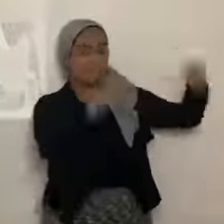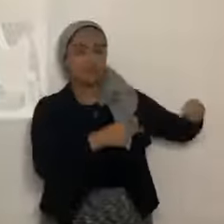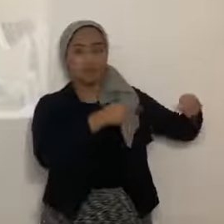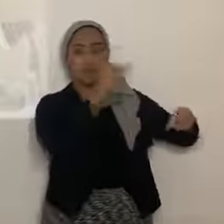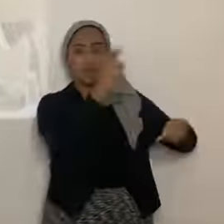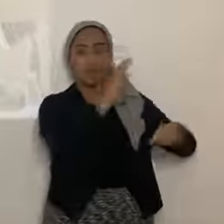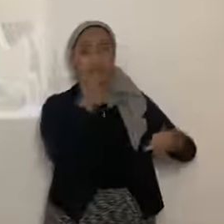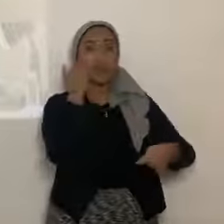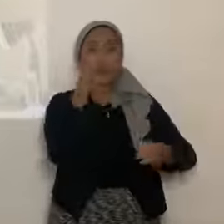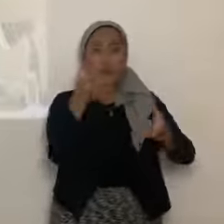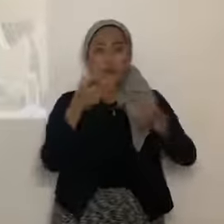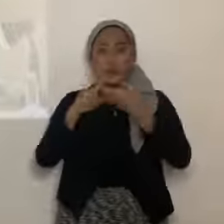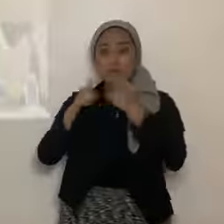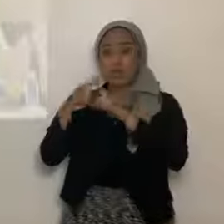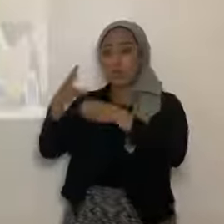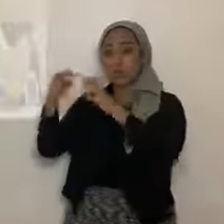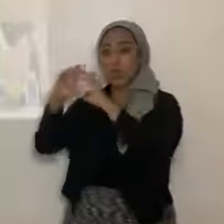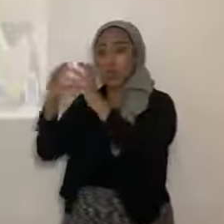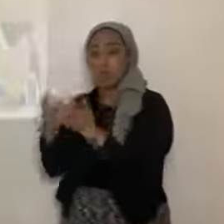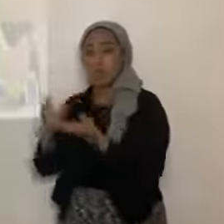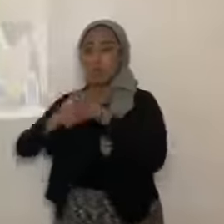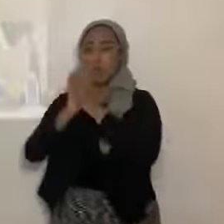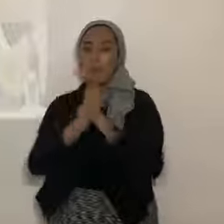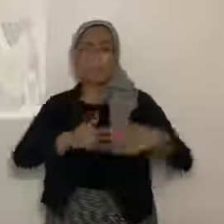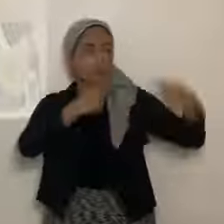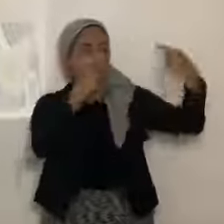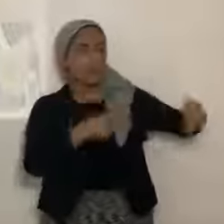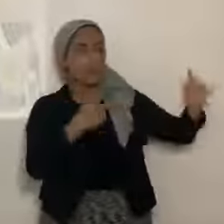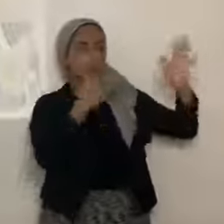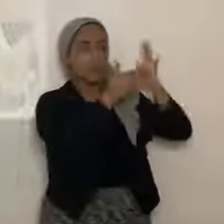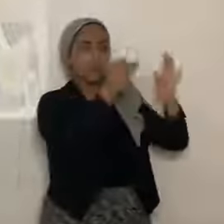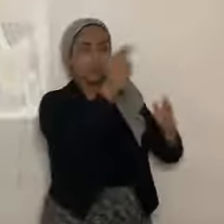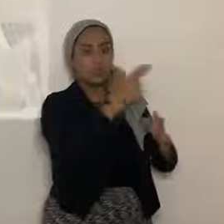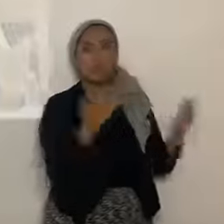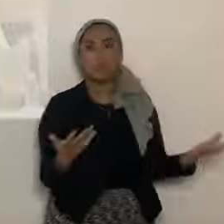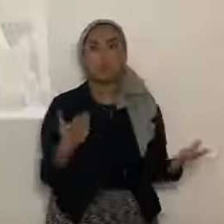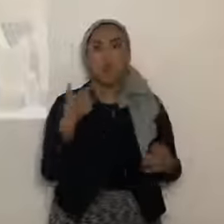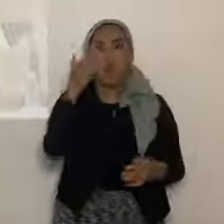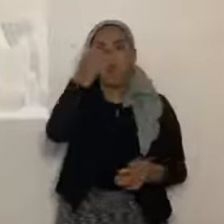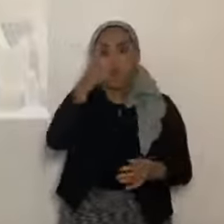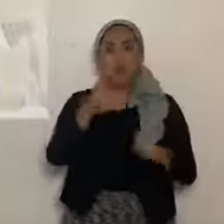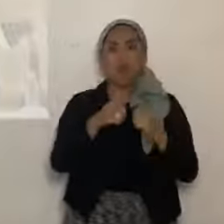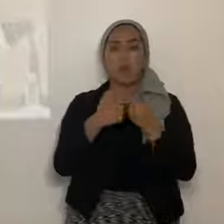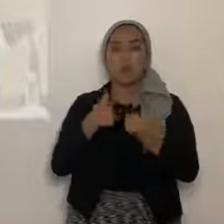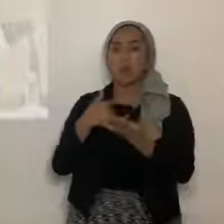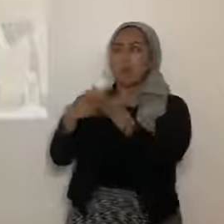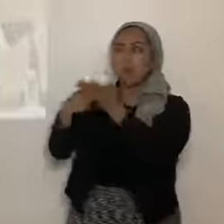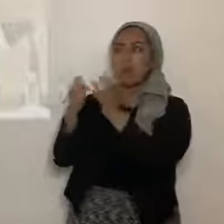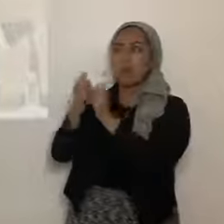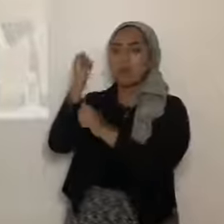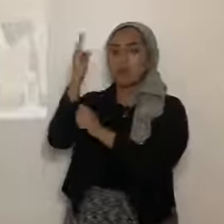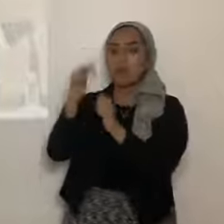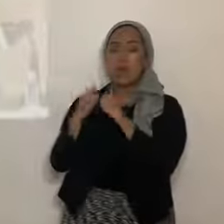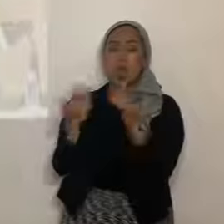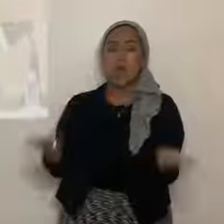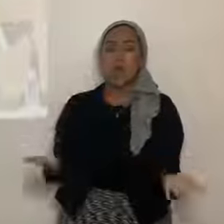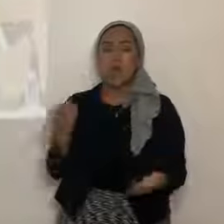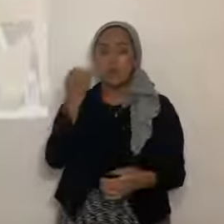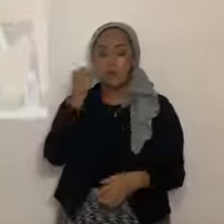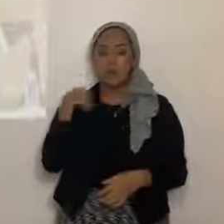pues que quiere ser amigo del mundo se constituye enemigo de Yahweh. ¿Qué cuentas vamos a entregar si no siquiera abrimos la Biblia una sola vez a la semana?